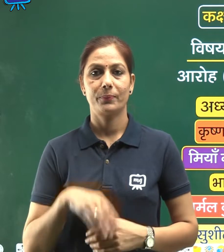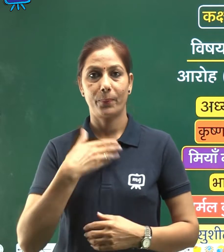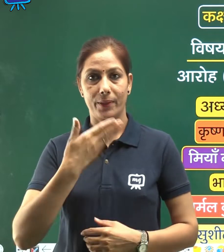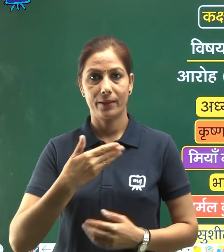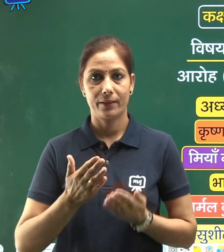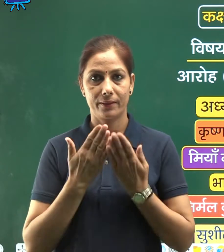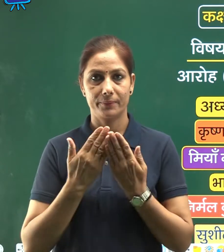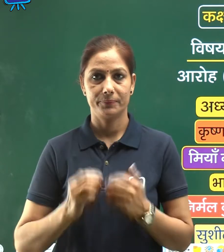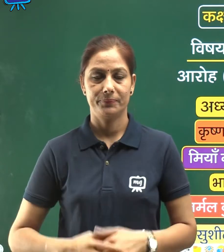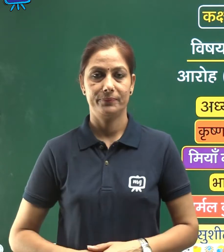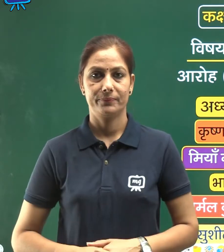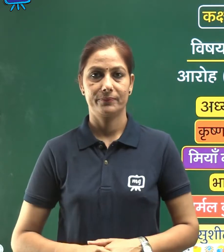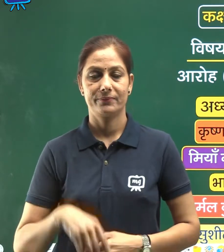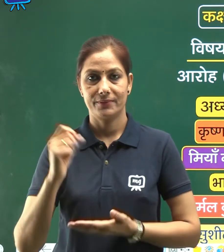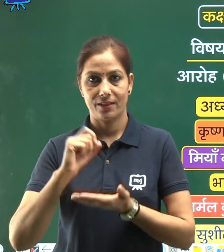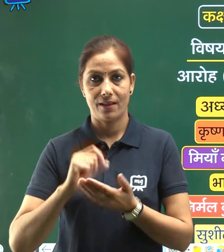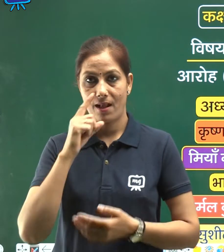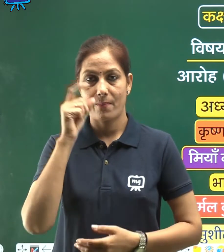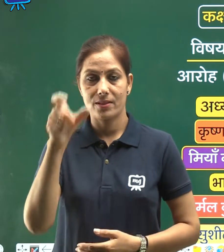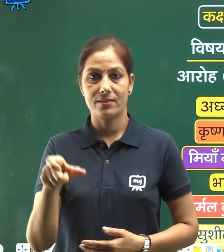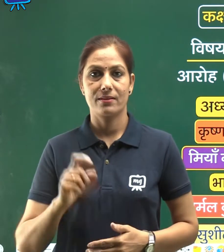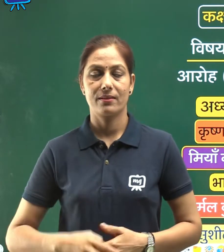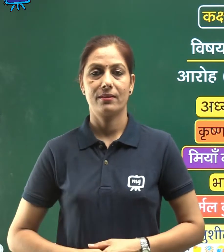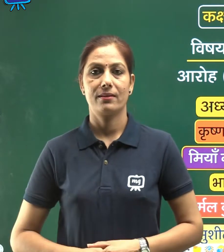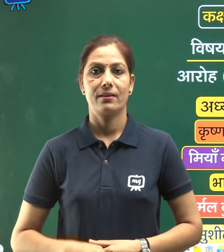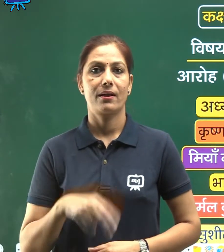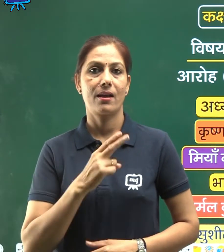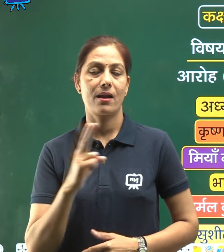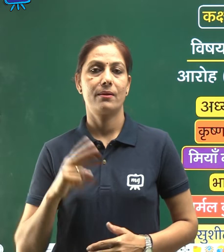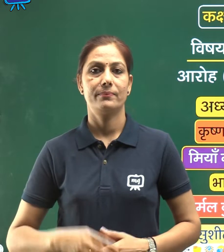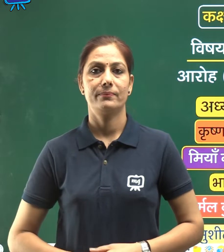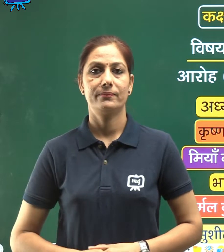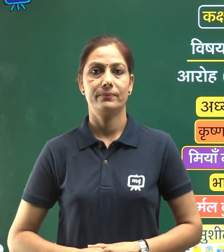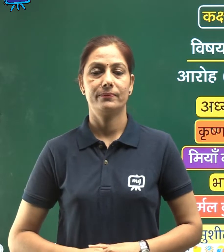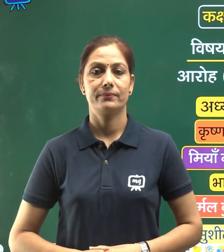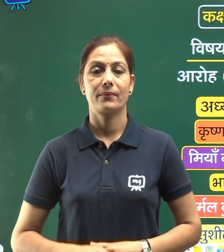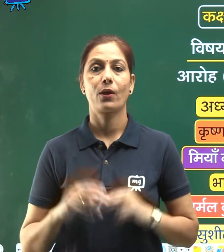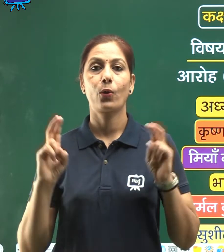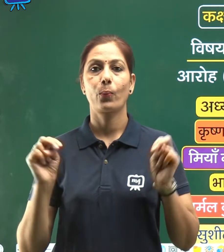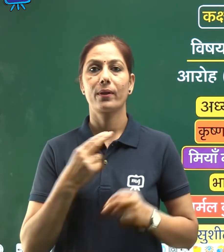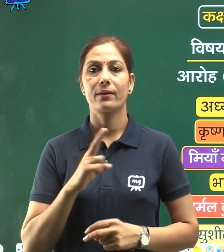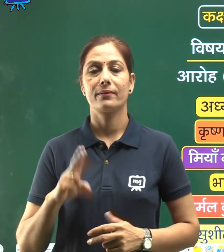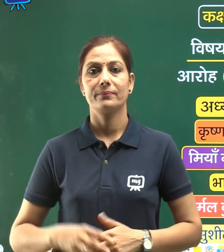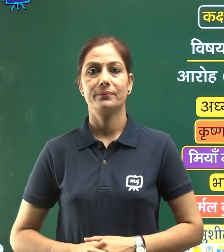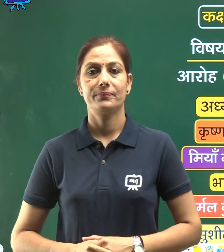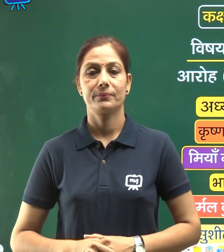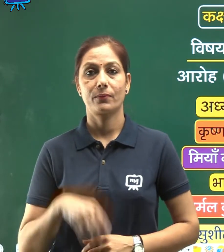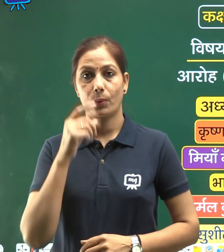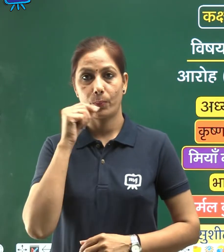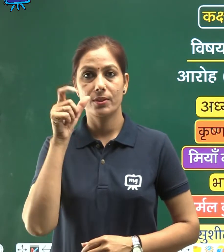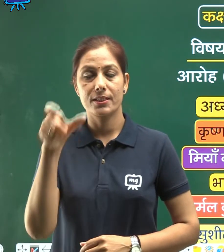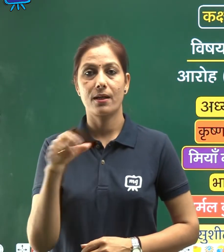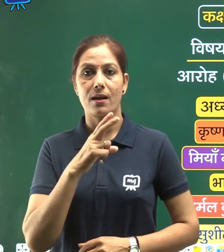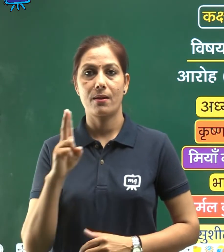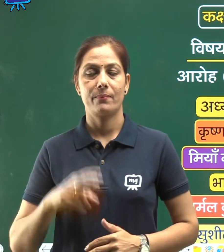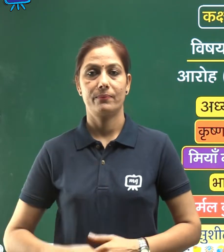पढ़ेंगे। लेखिका है कृष्णा सोबती। अध्याय का नाम मियां